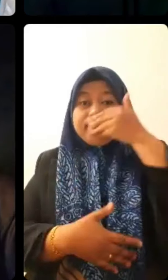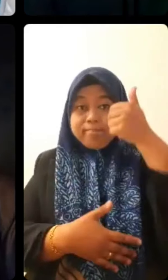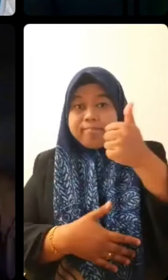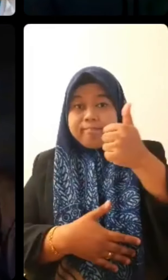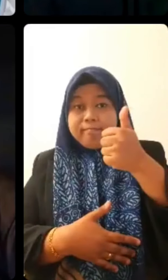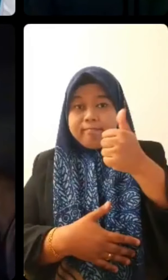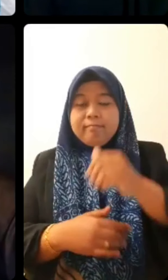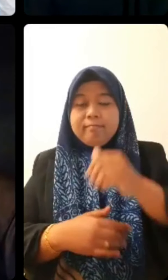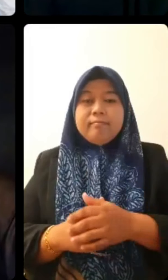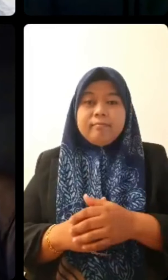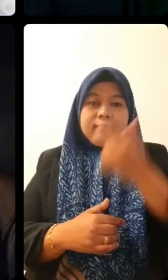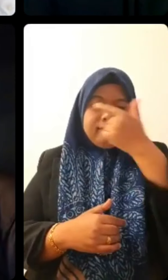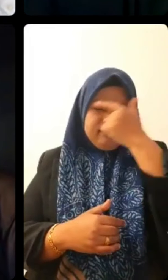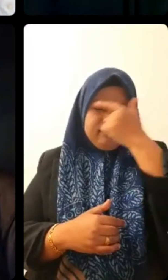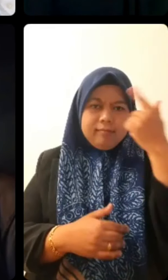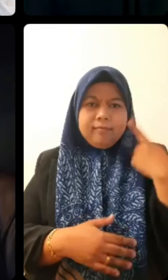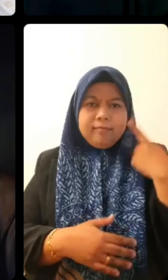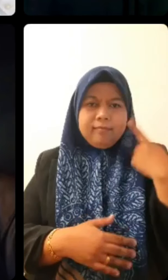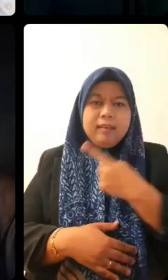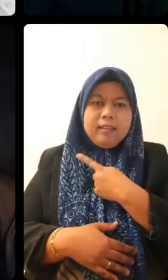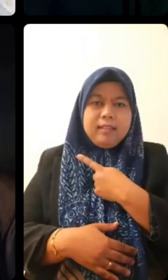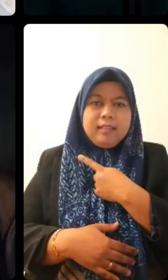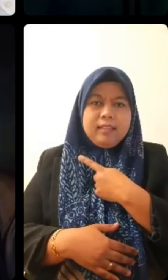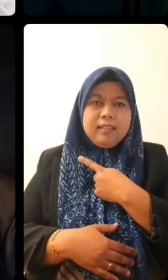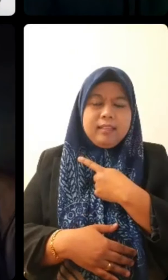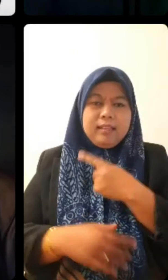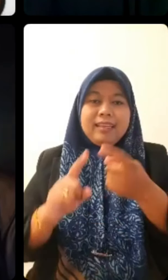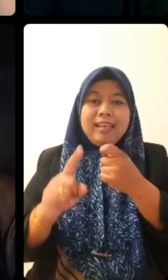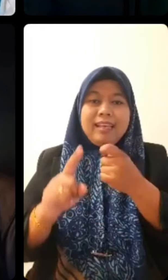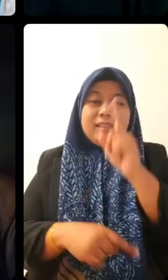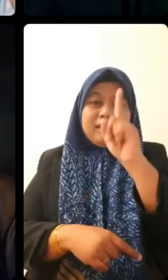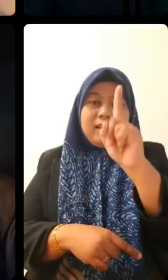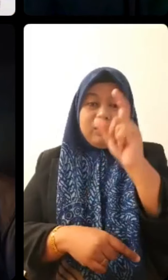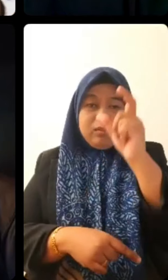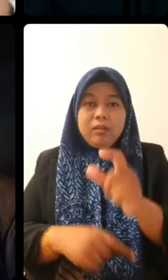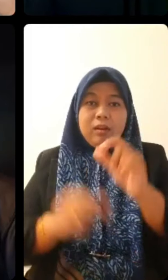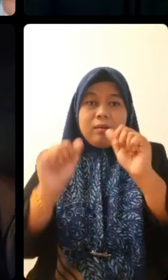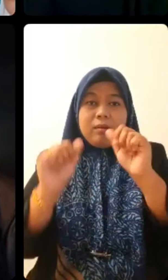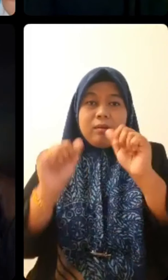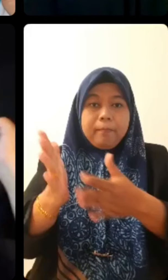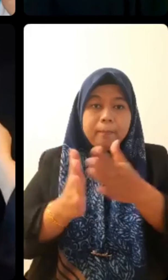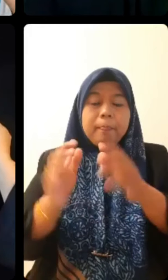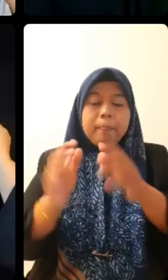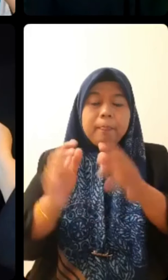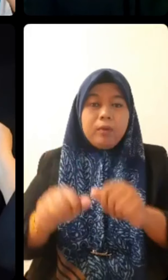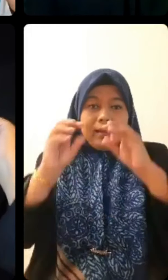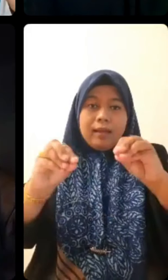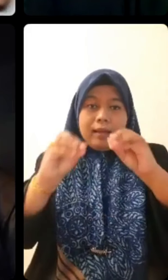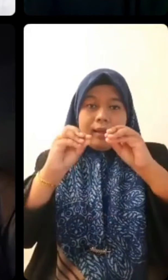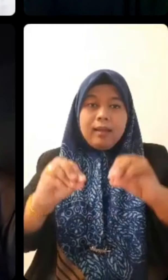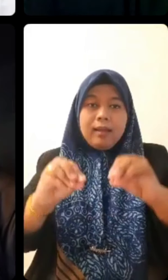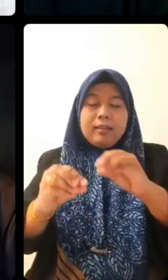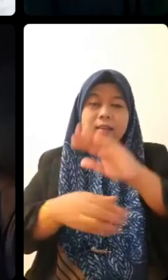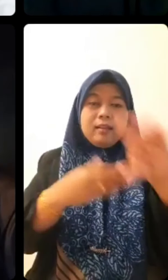kita daripada seorang itu yang boleh bahasa isyarat, dia boleh mengajar untuk semua ahli keluarganya untuk belajar bahasa